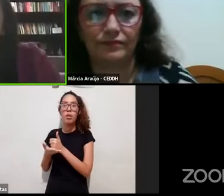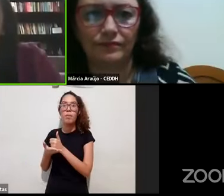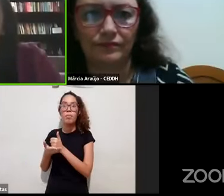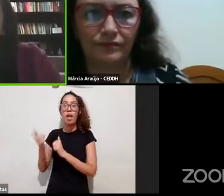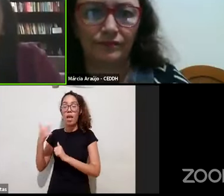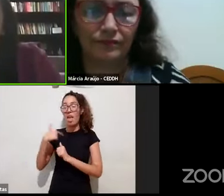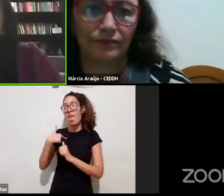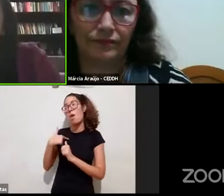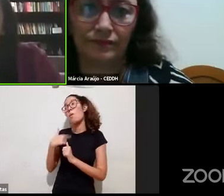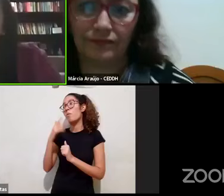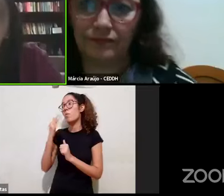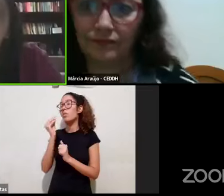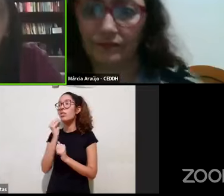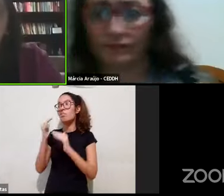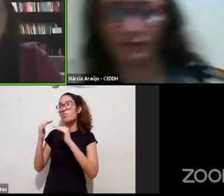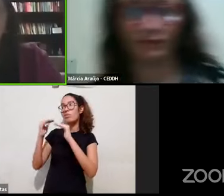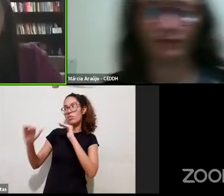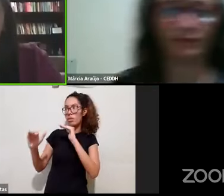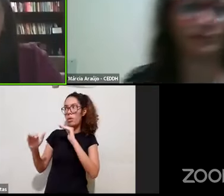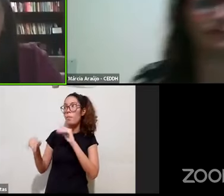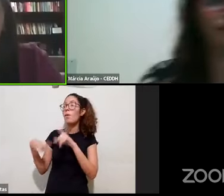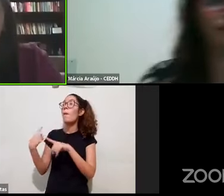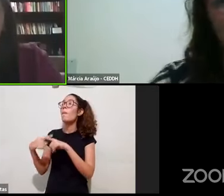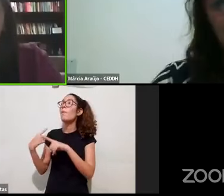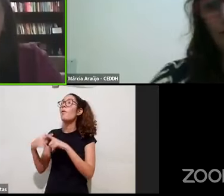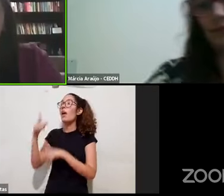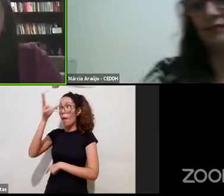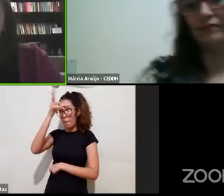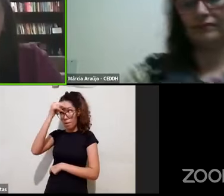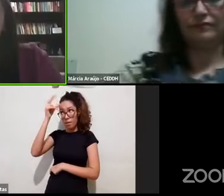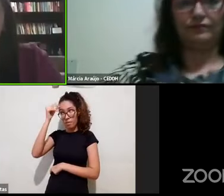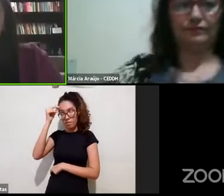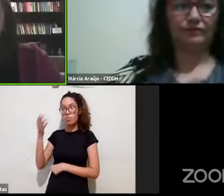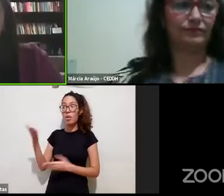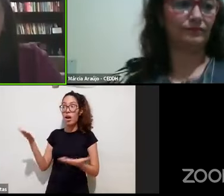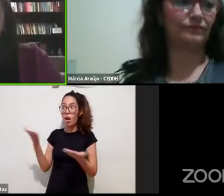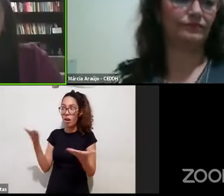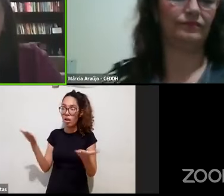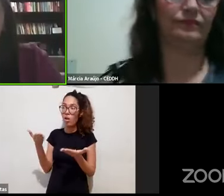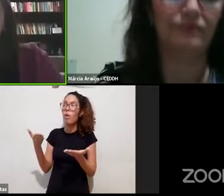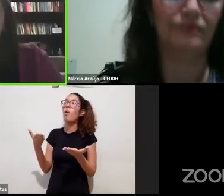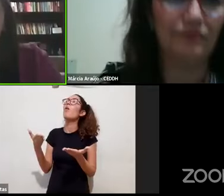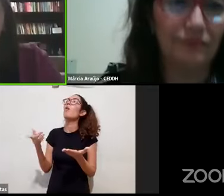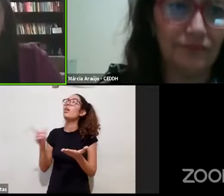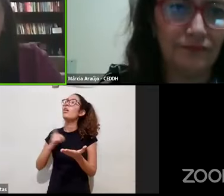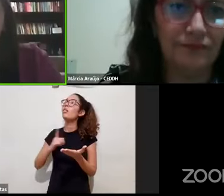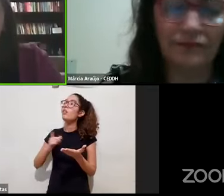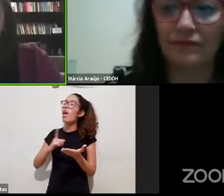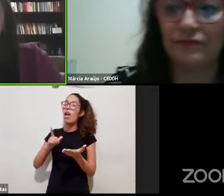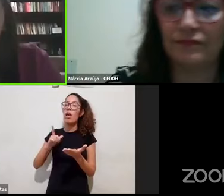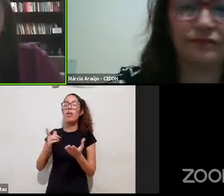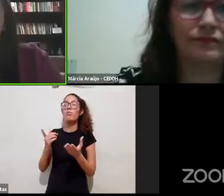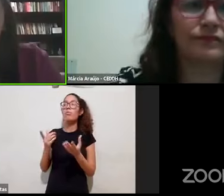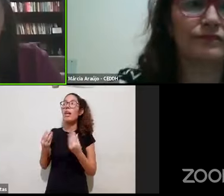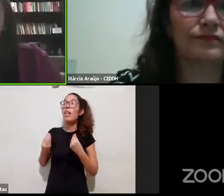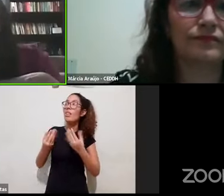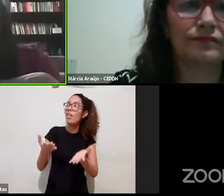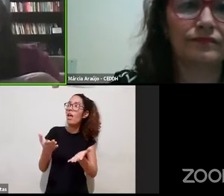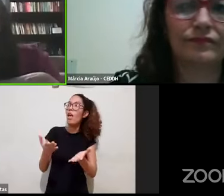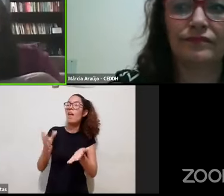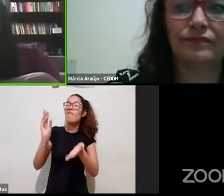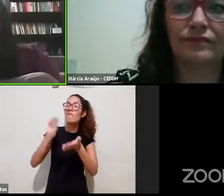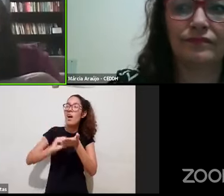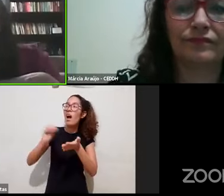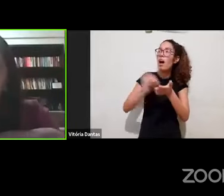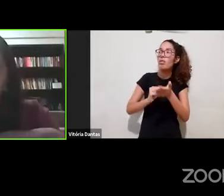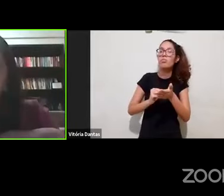fundações. A atual prefeitura tem processualmente entregue de forma fatiada